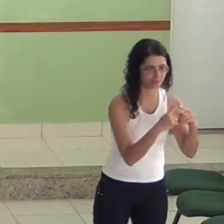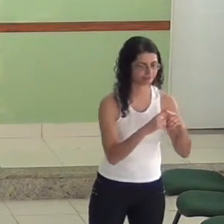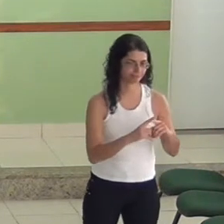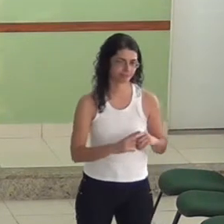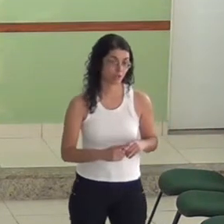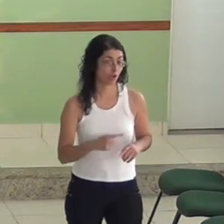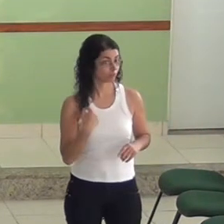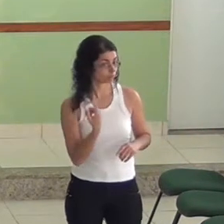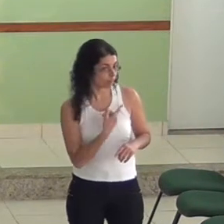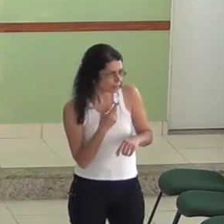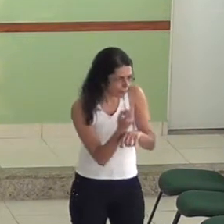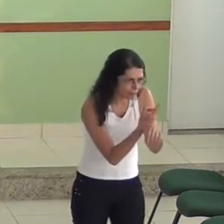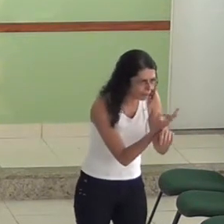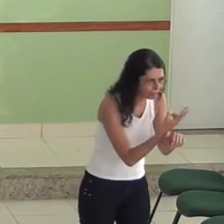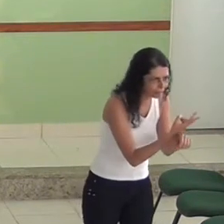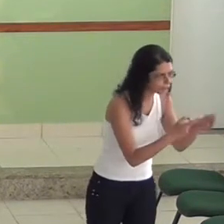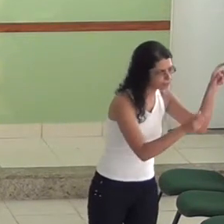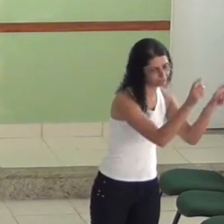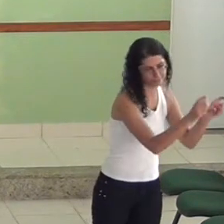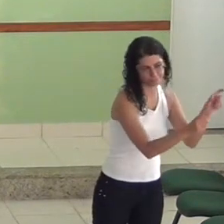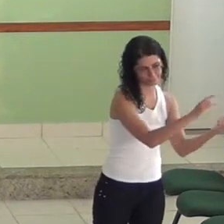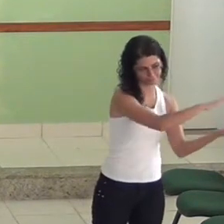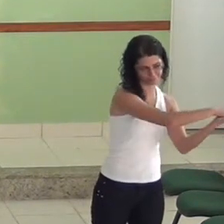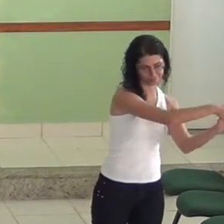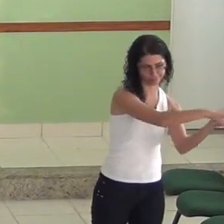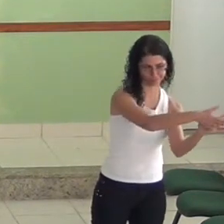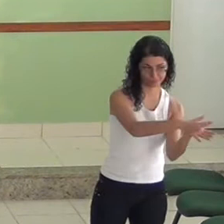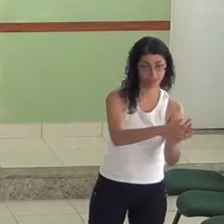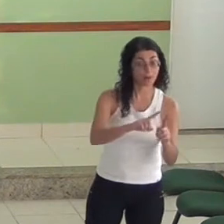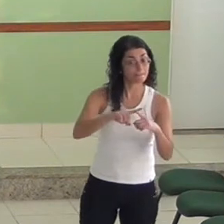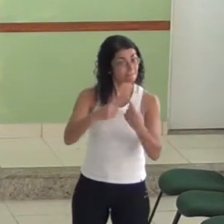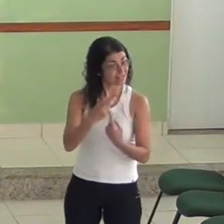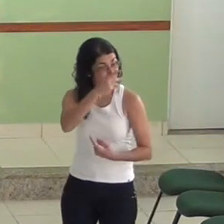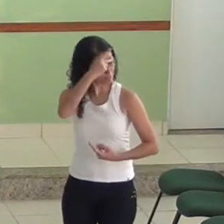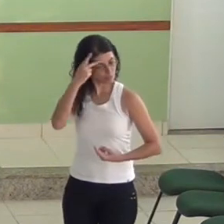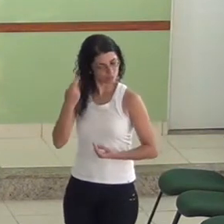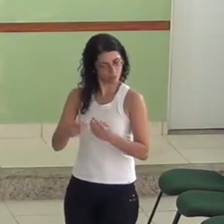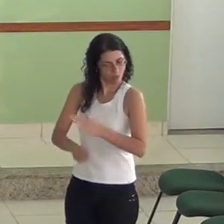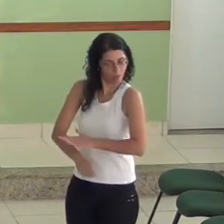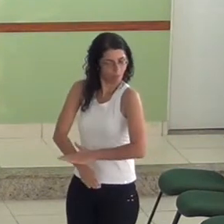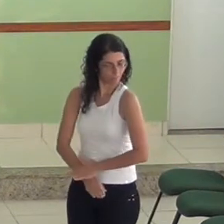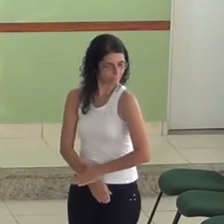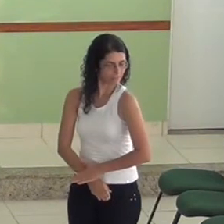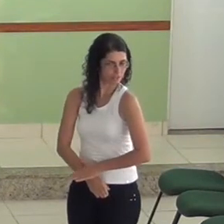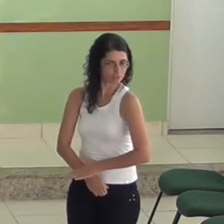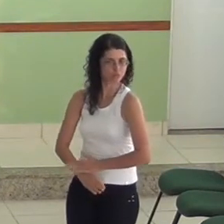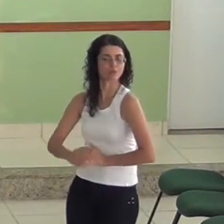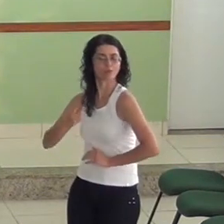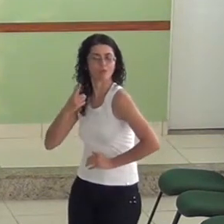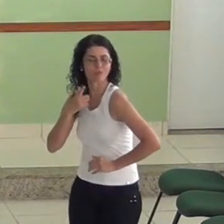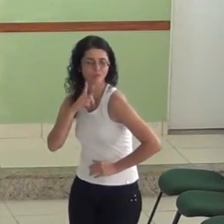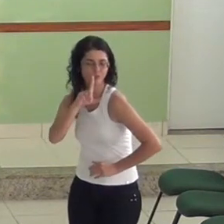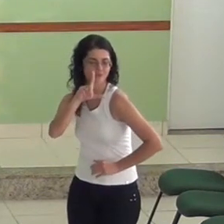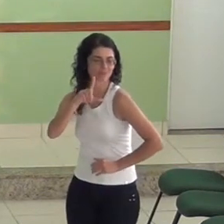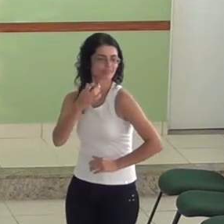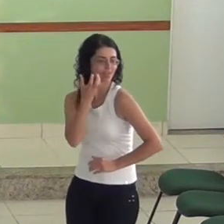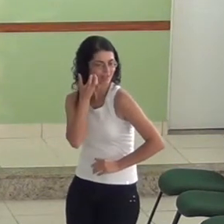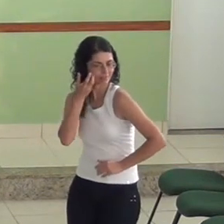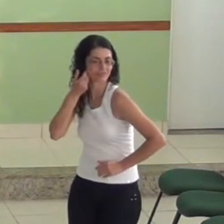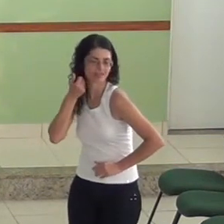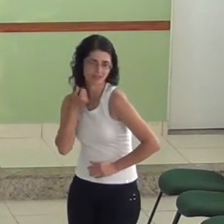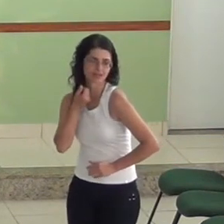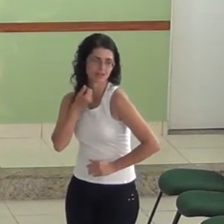Mas os humildes receberão a terra por herança e desfrutarão pleno